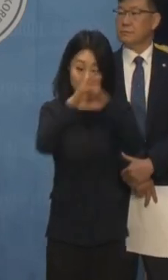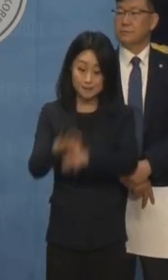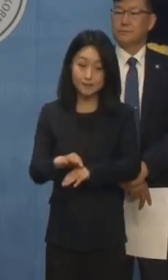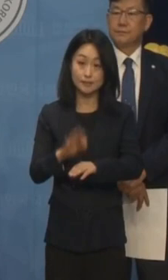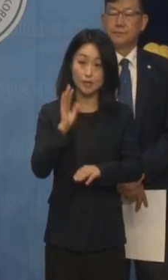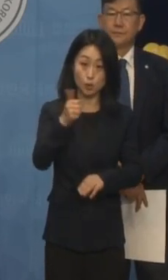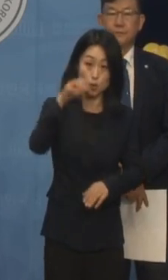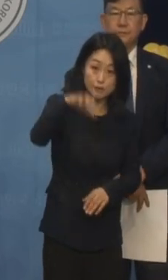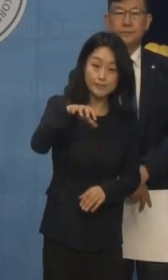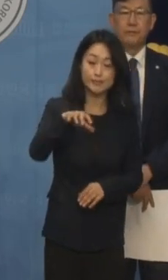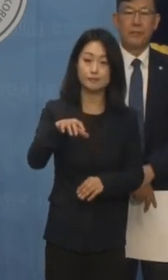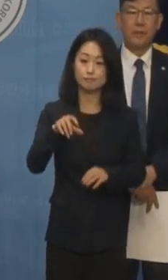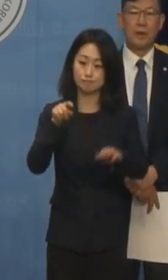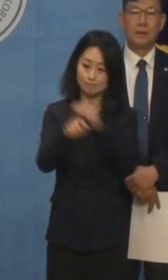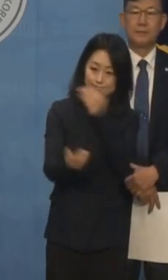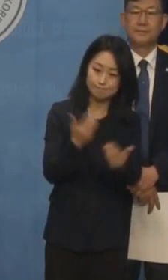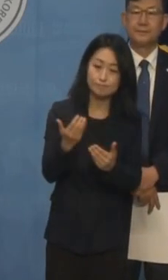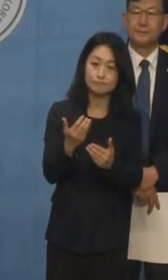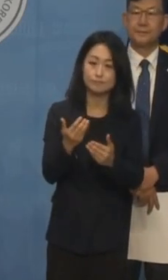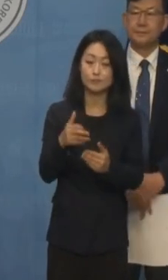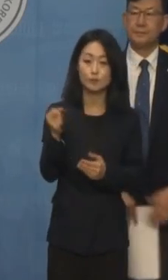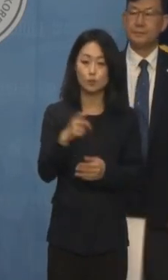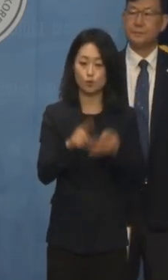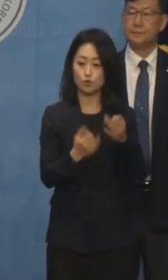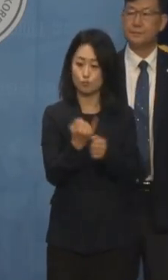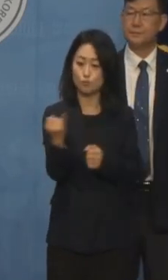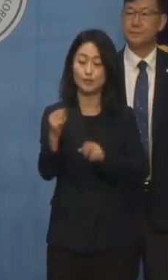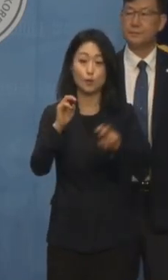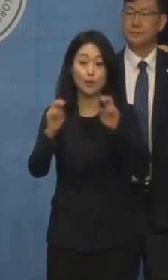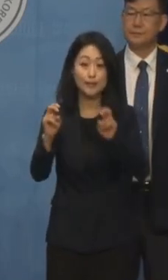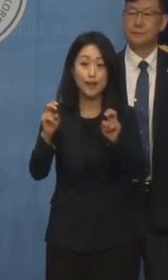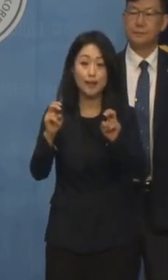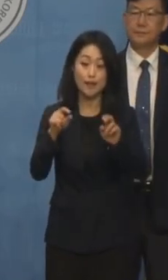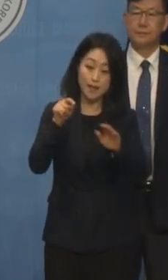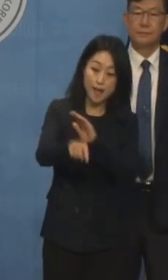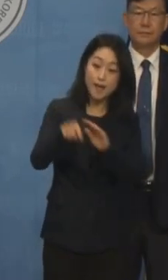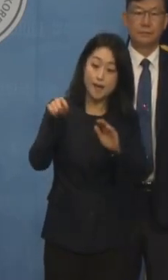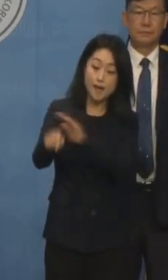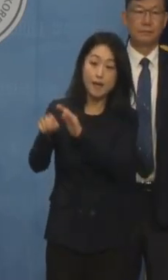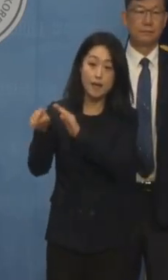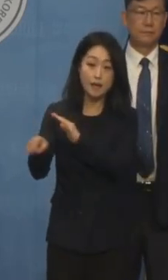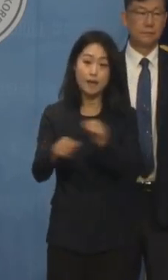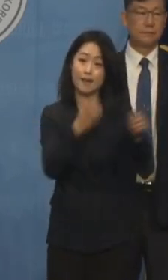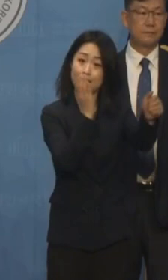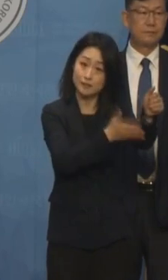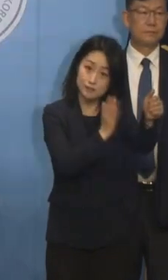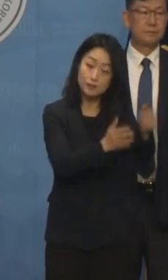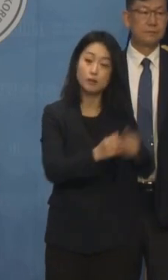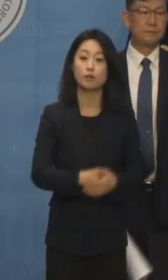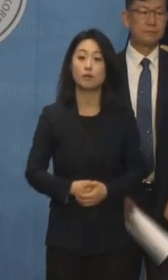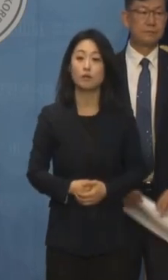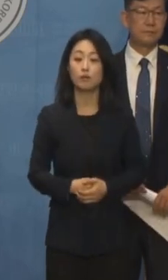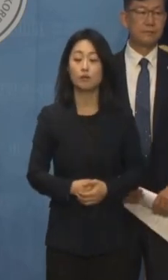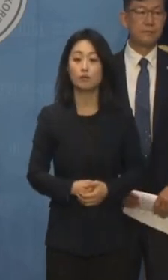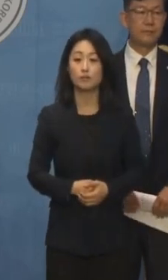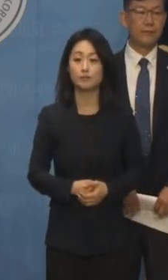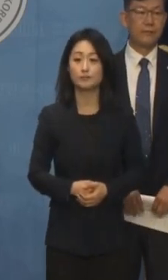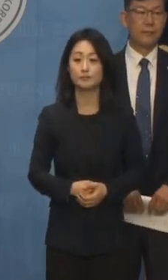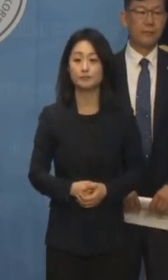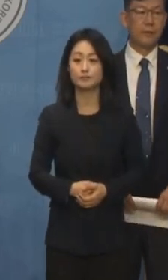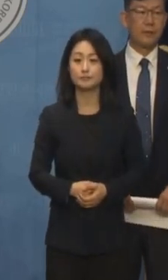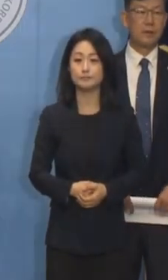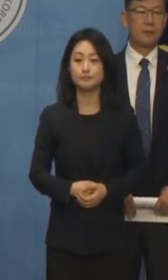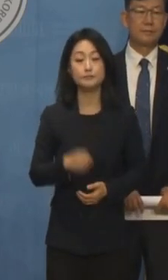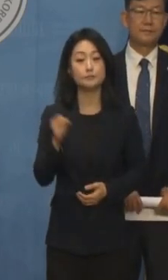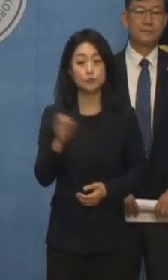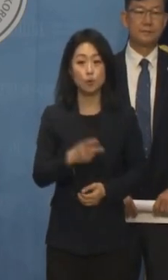용산 대통령실이나 코바나 콘텐츠 등의 현장 조사를 시행해야 했습니다.